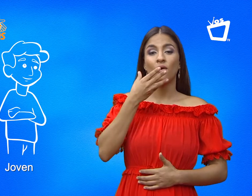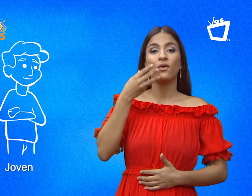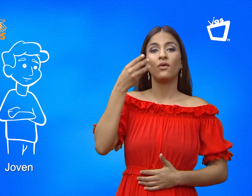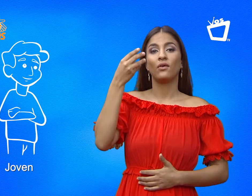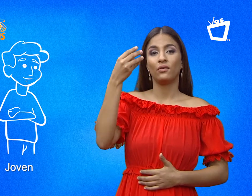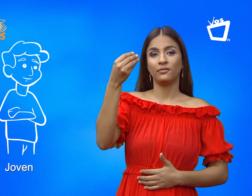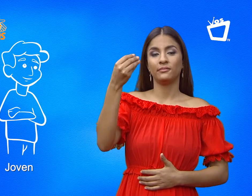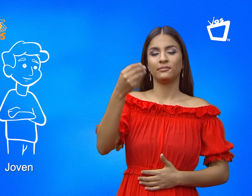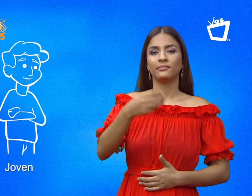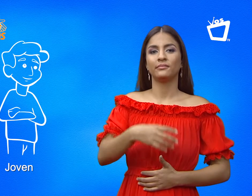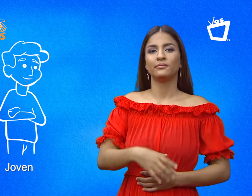joven